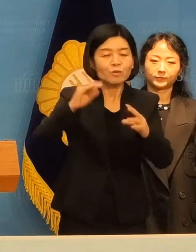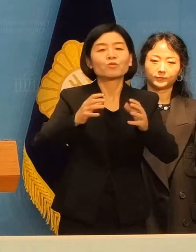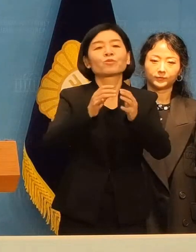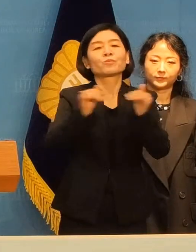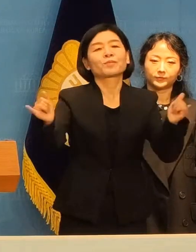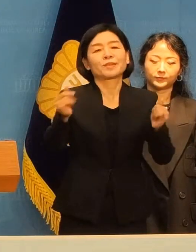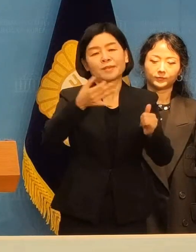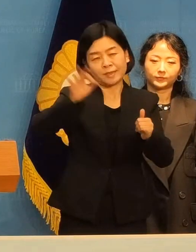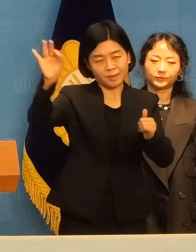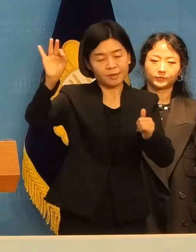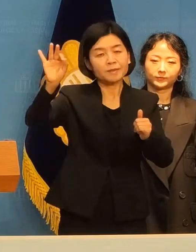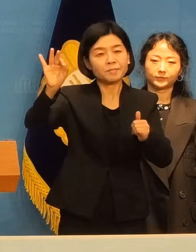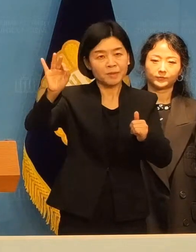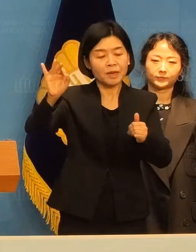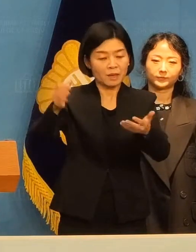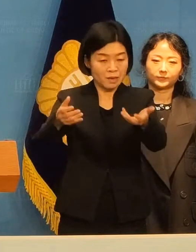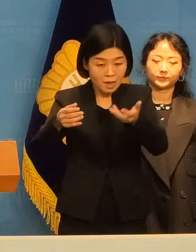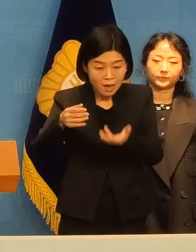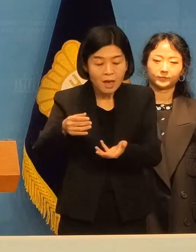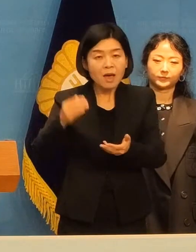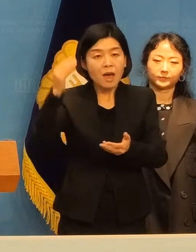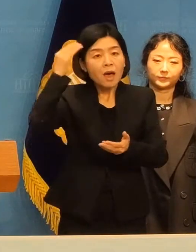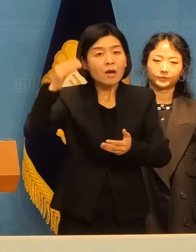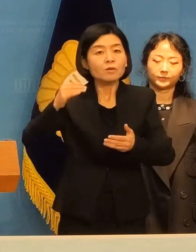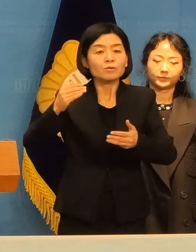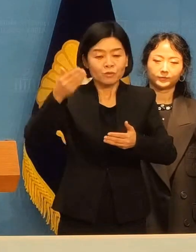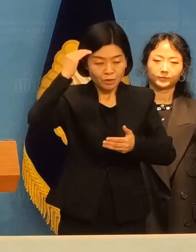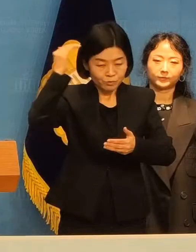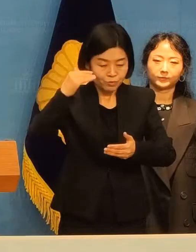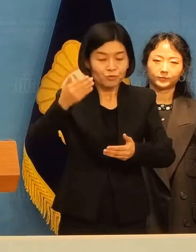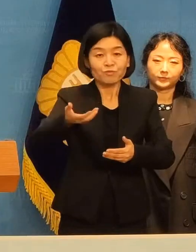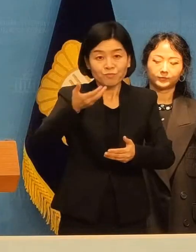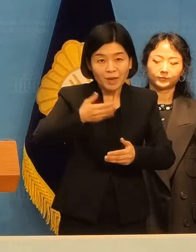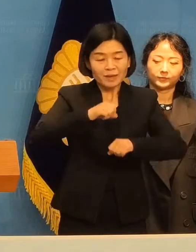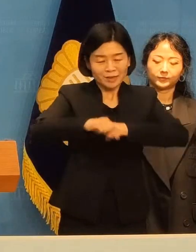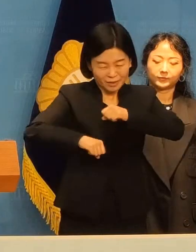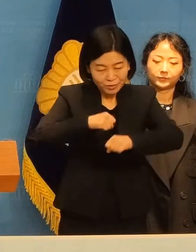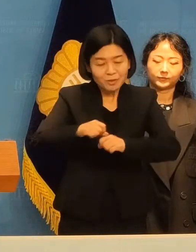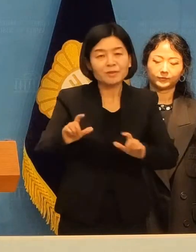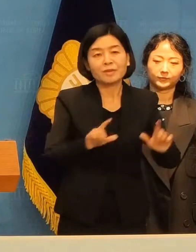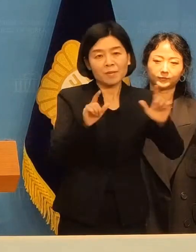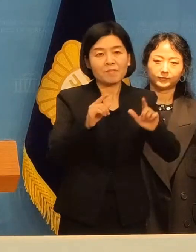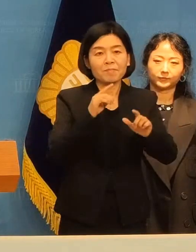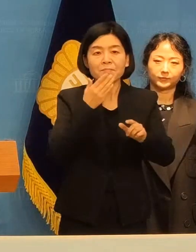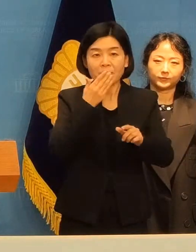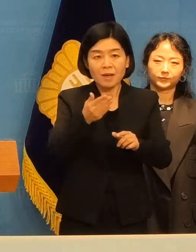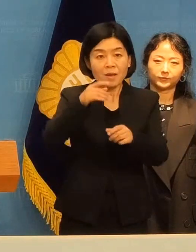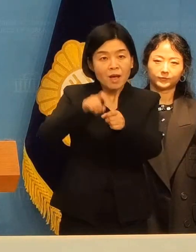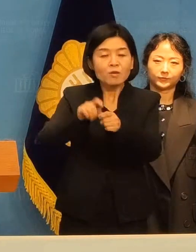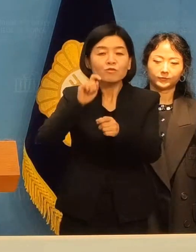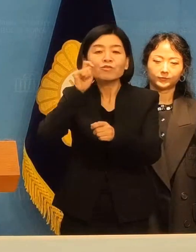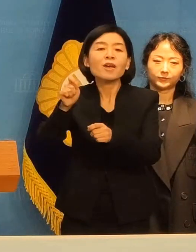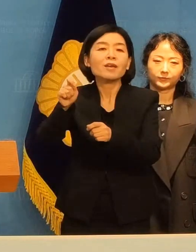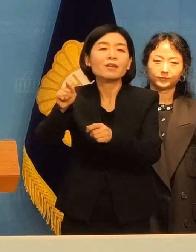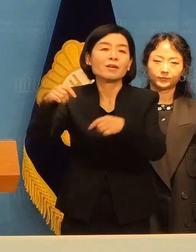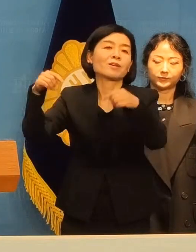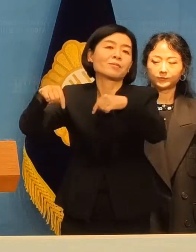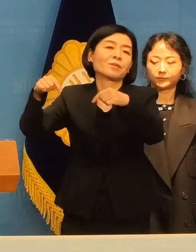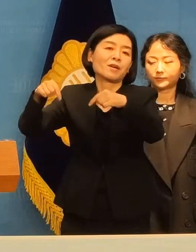밝히고 그들의 자유로운 대한민국에로의 송환이 이루어지도록 우크라이나 측과의 협상에 나서야